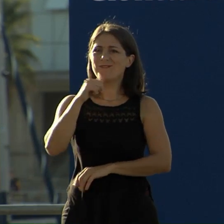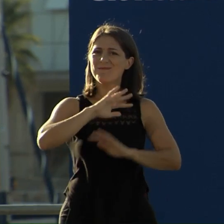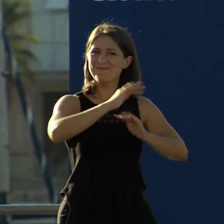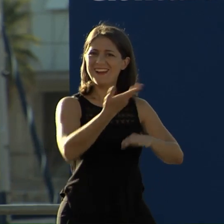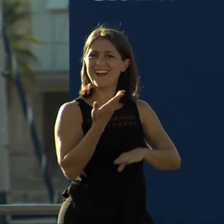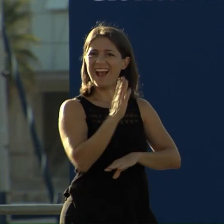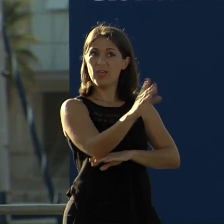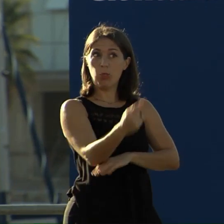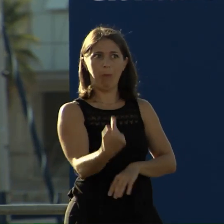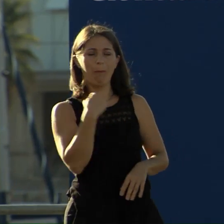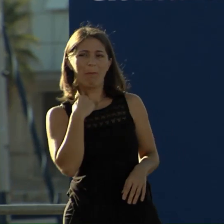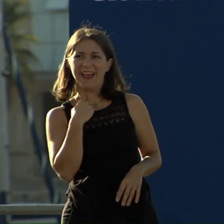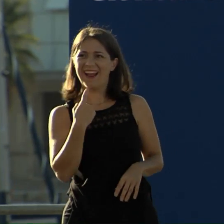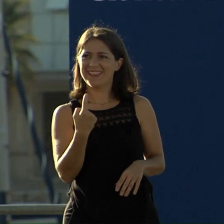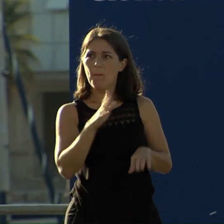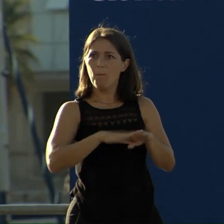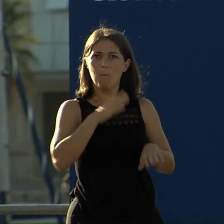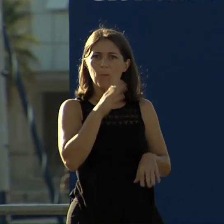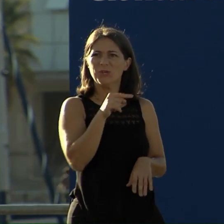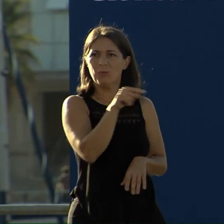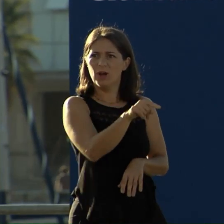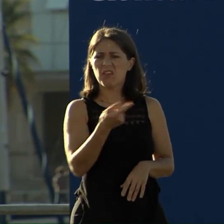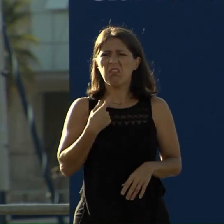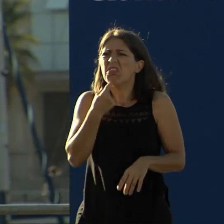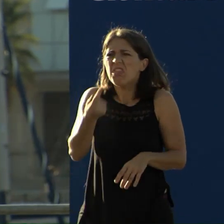Marea, y dicen que las cosas no han cambiado.